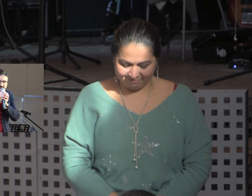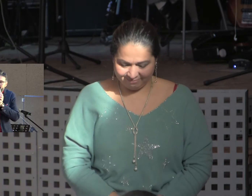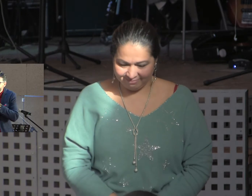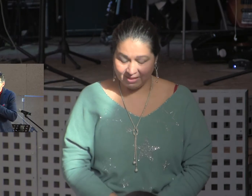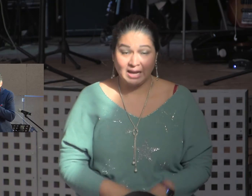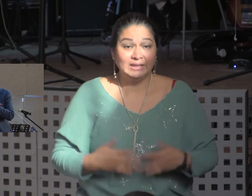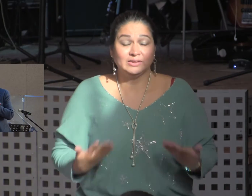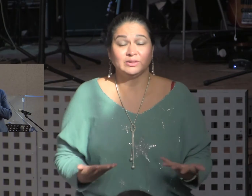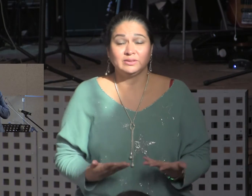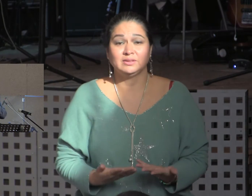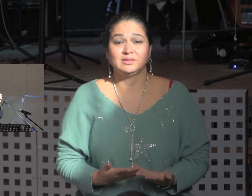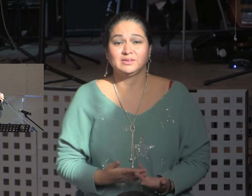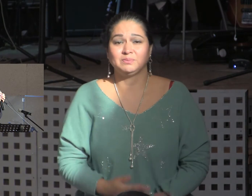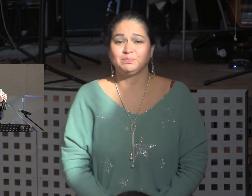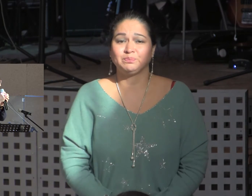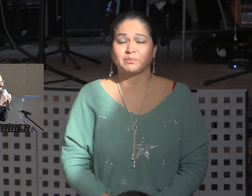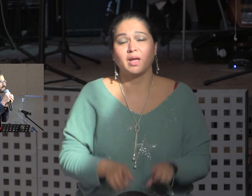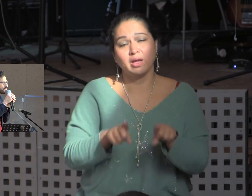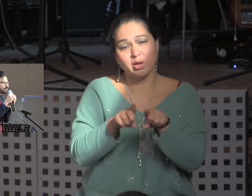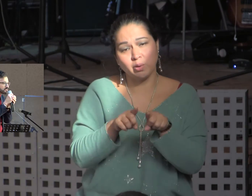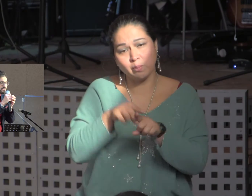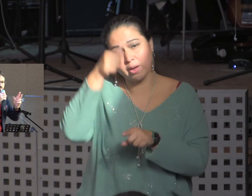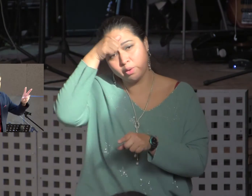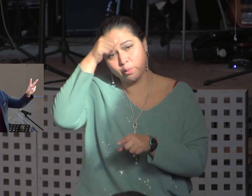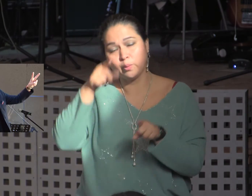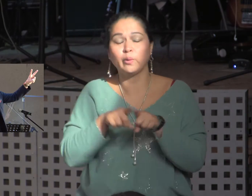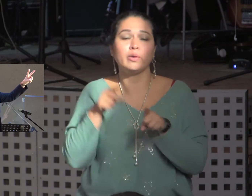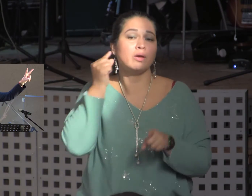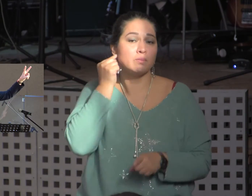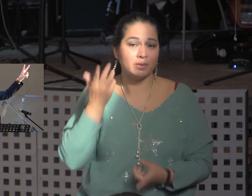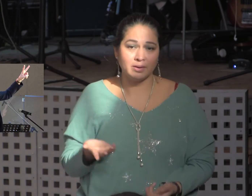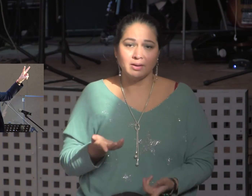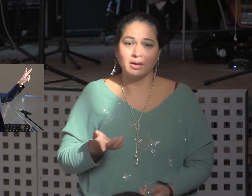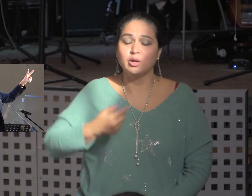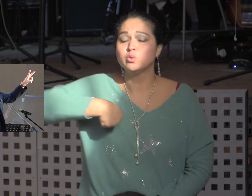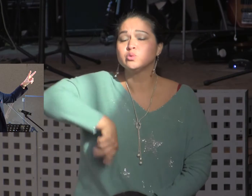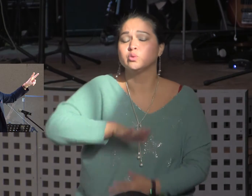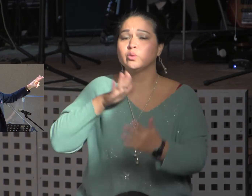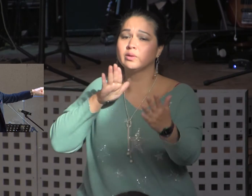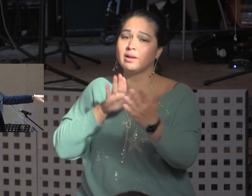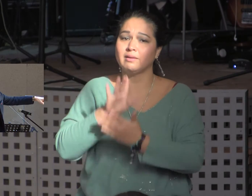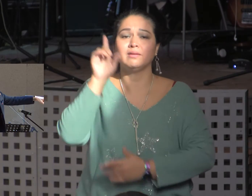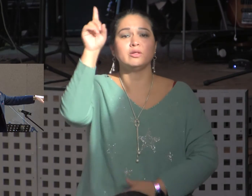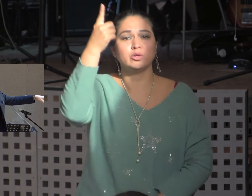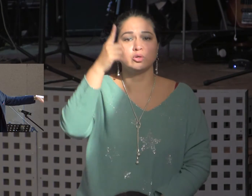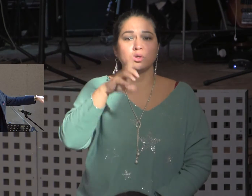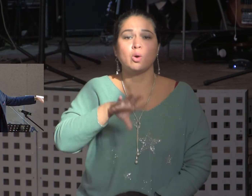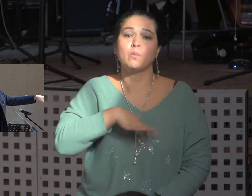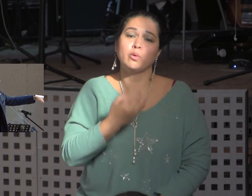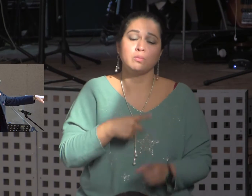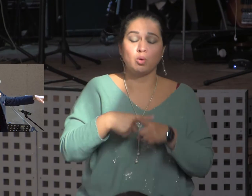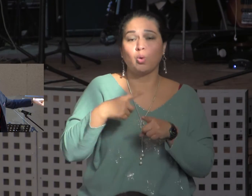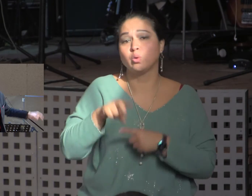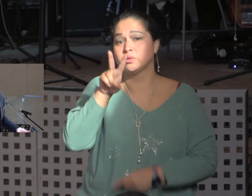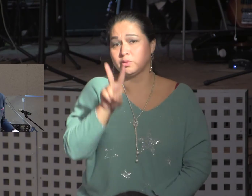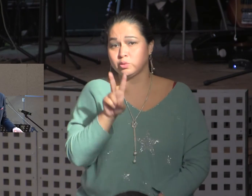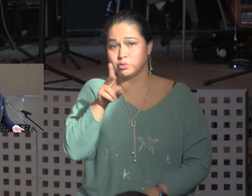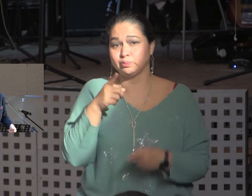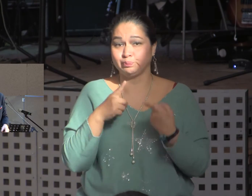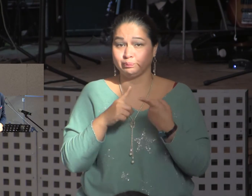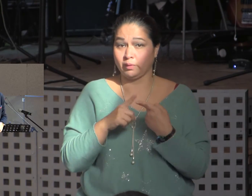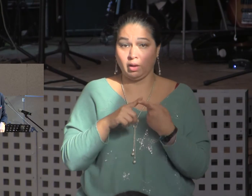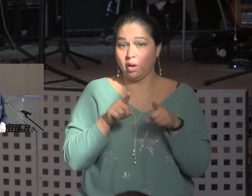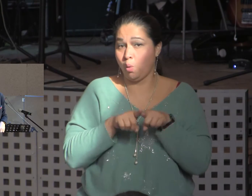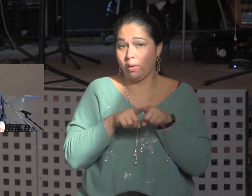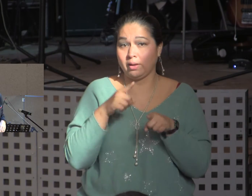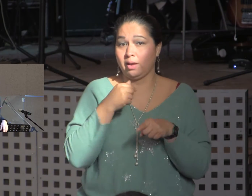Mi amado, mi amada, delante de Dios nosotros podemos ser dos cosas. O como Job dice,